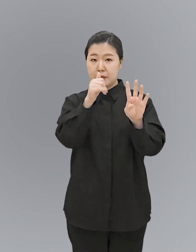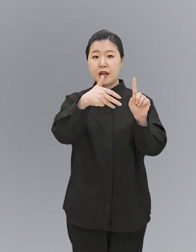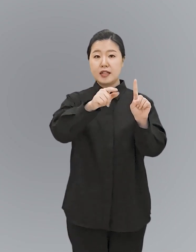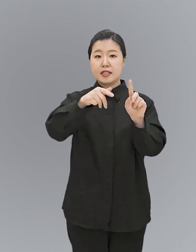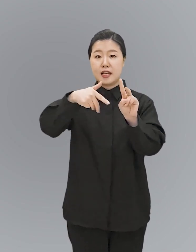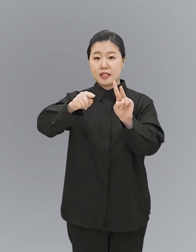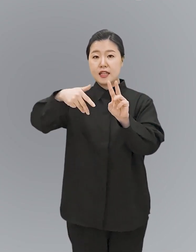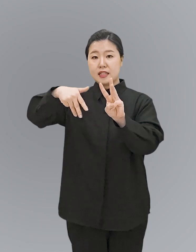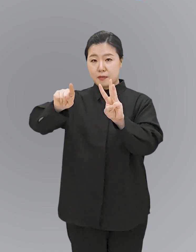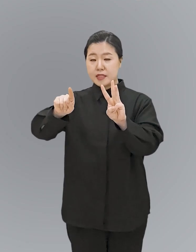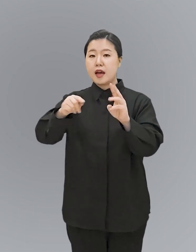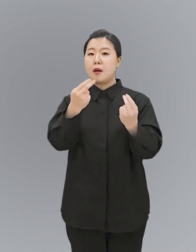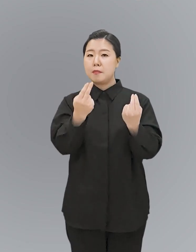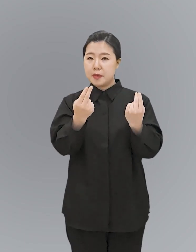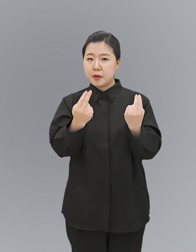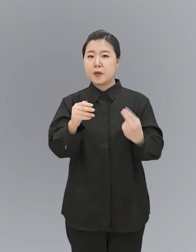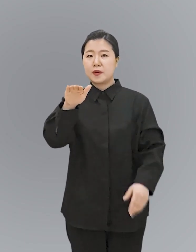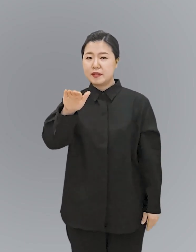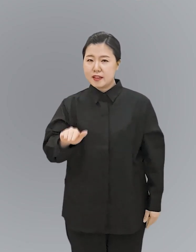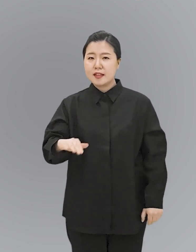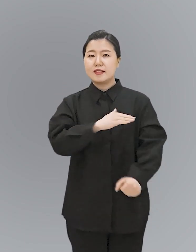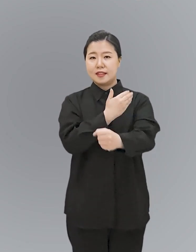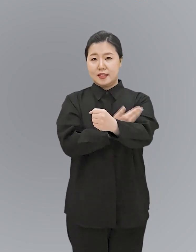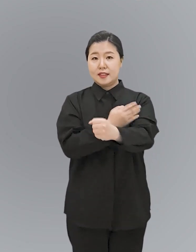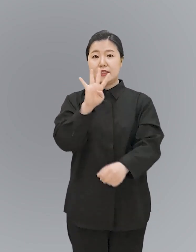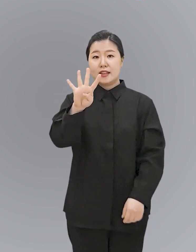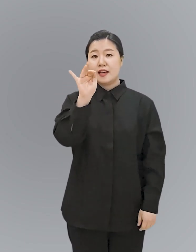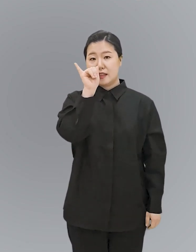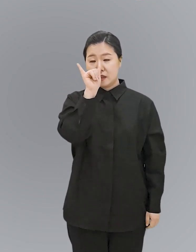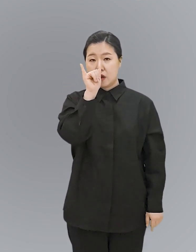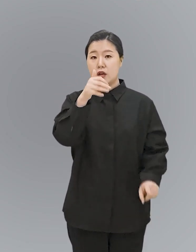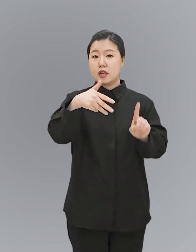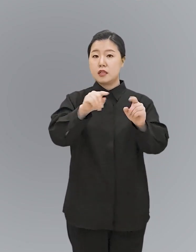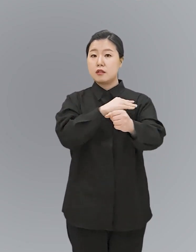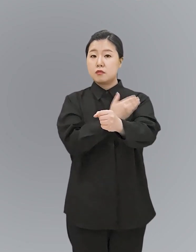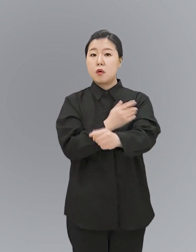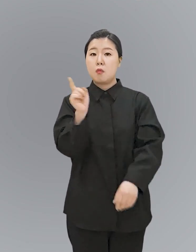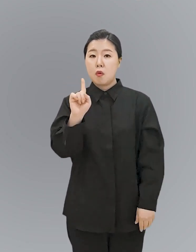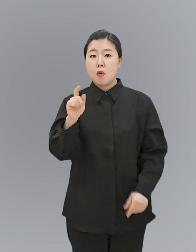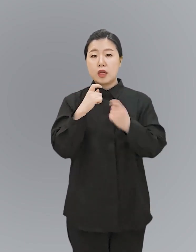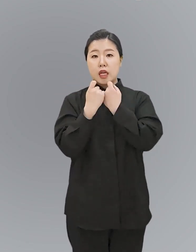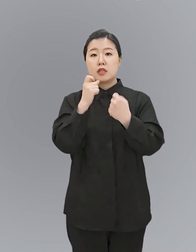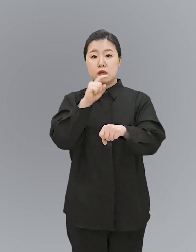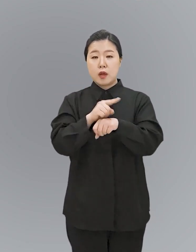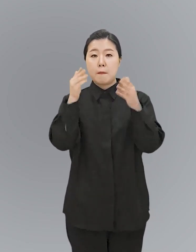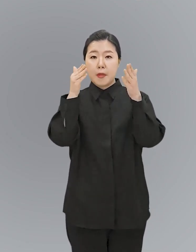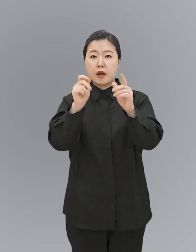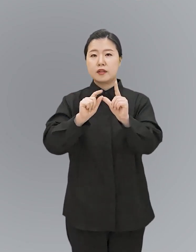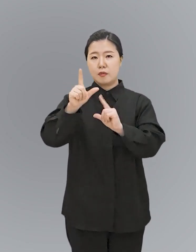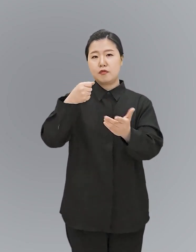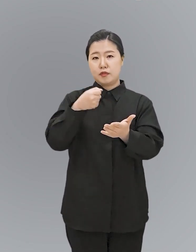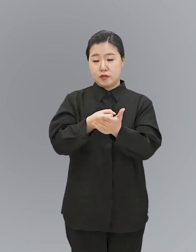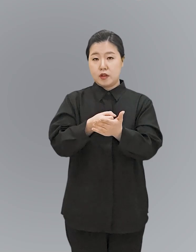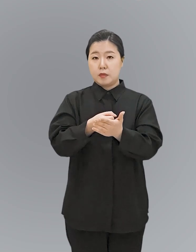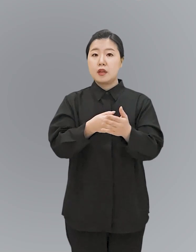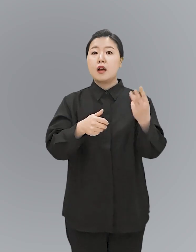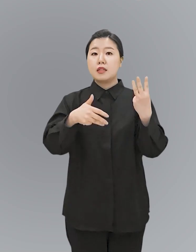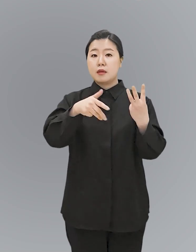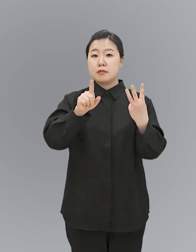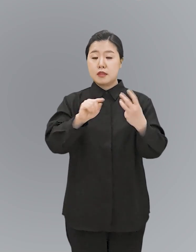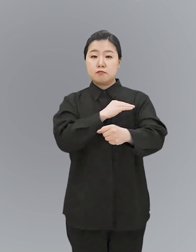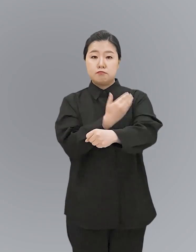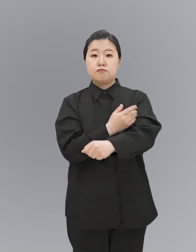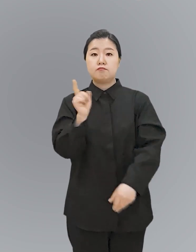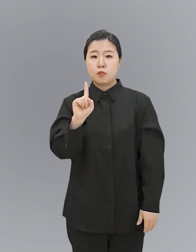기능, 열등 기능이 있어요. 주기능, 개인 성격의 전체적인 방향. 3차 기능, 내겐